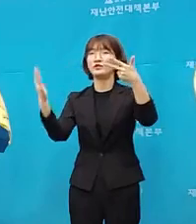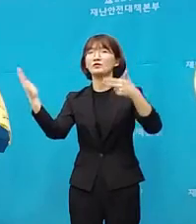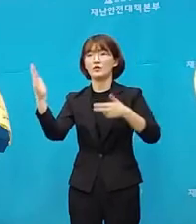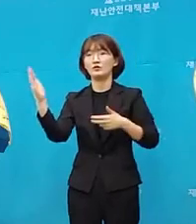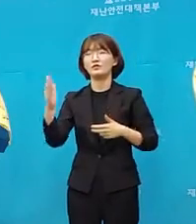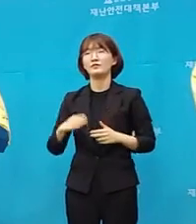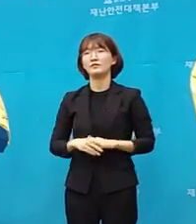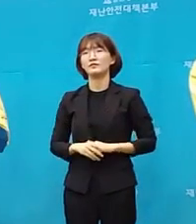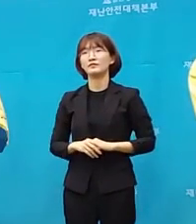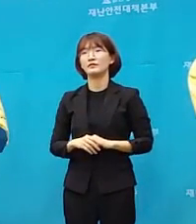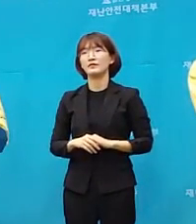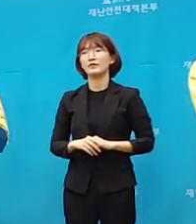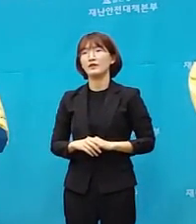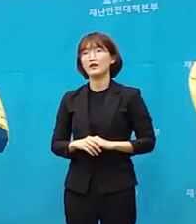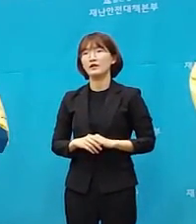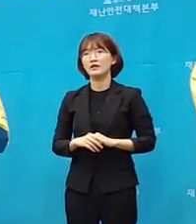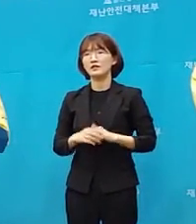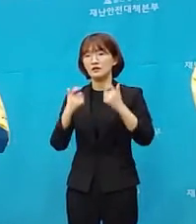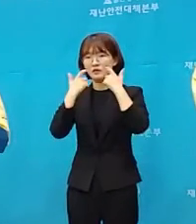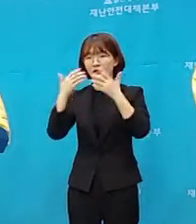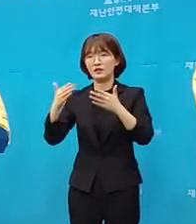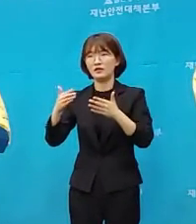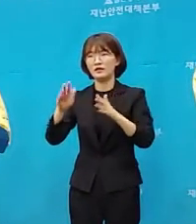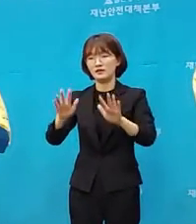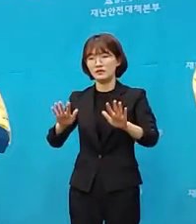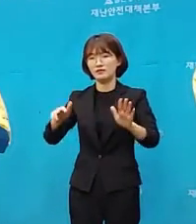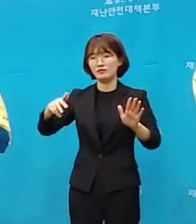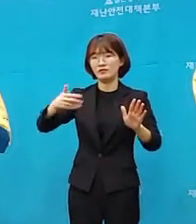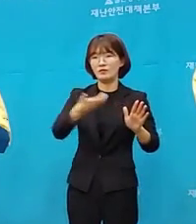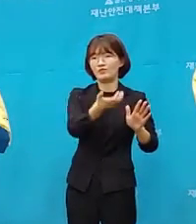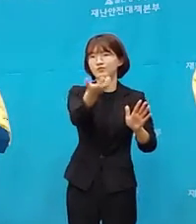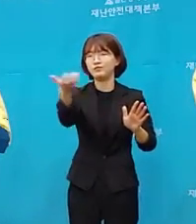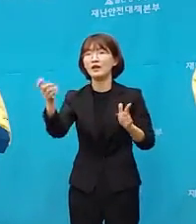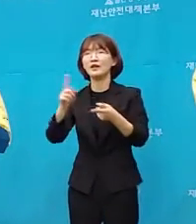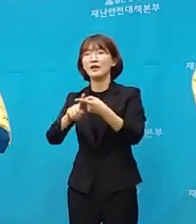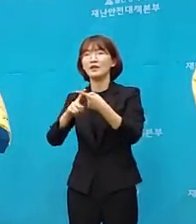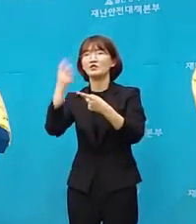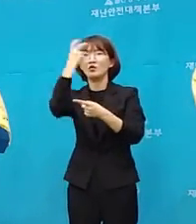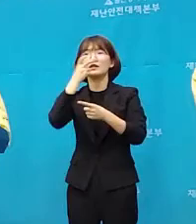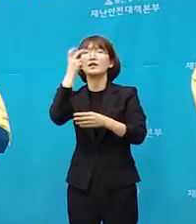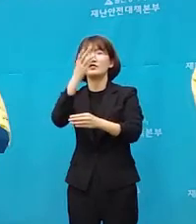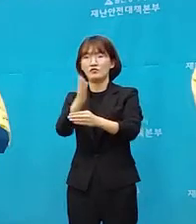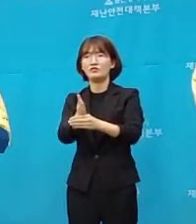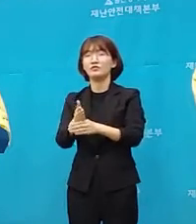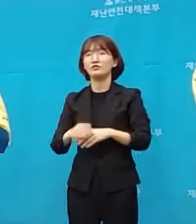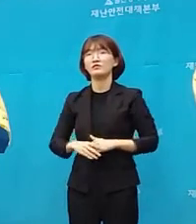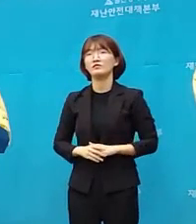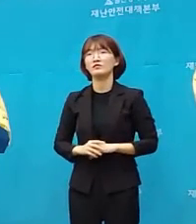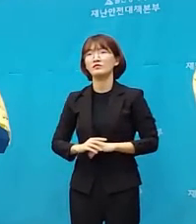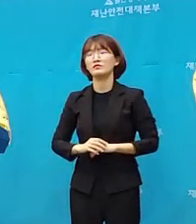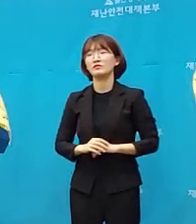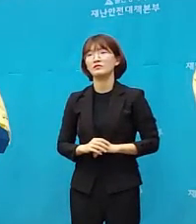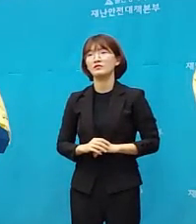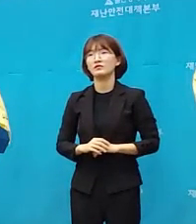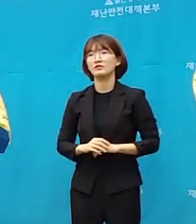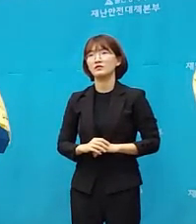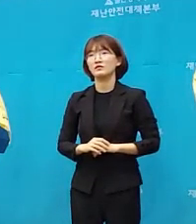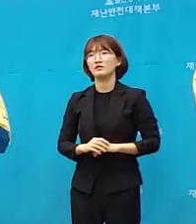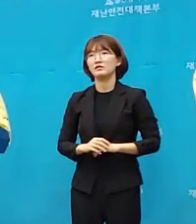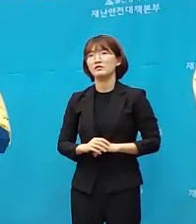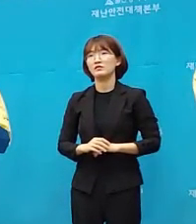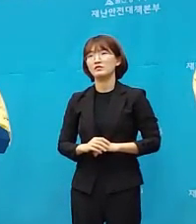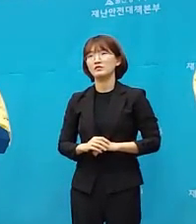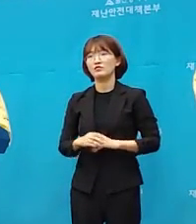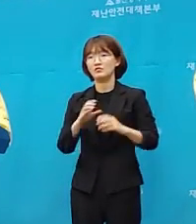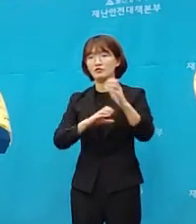37.3도를 나타냅니다. 정확한 동선 등은 역학 조사 중이고 조사가 완료된 대로 공개하겠습니다. 확진자 관련